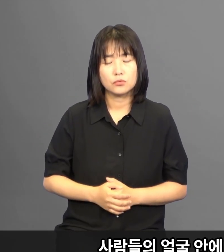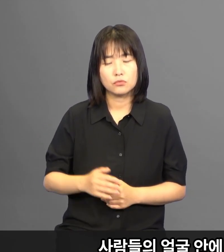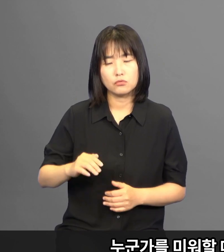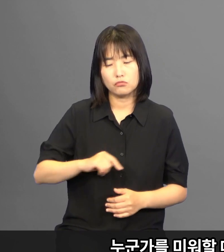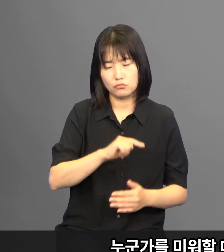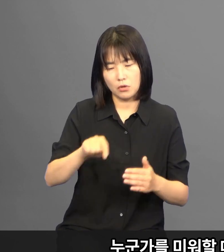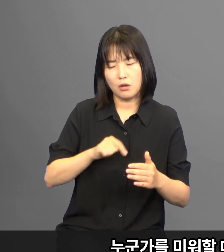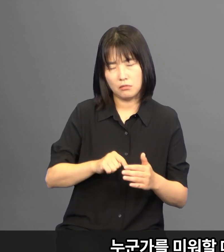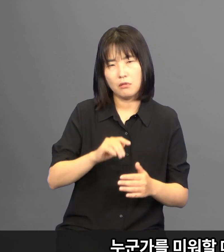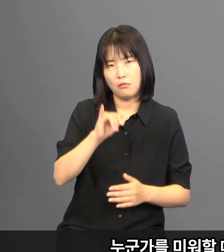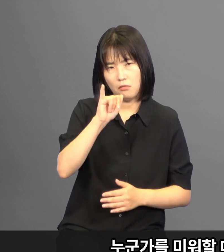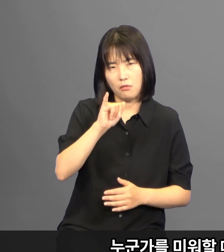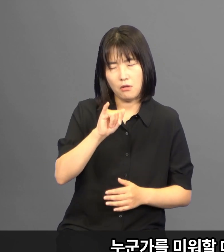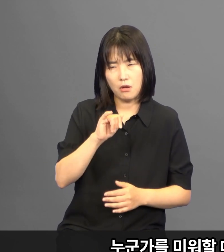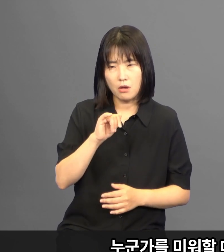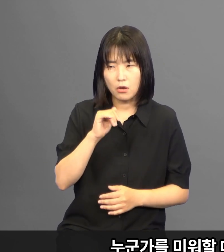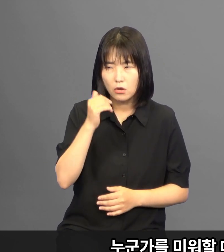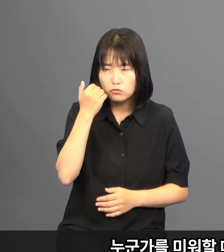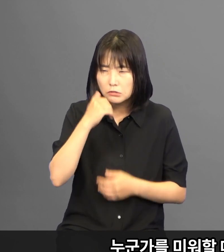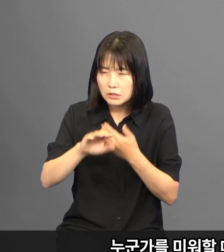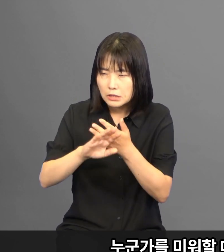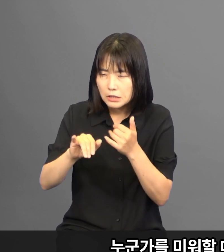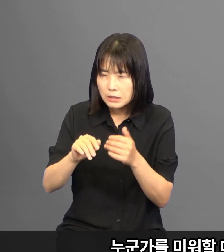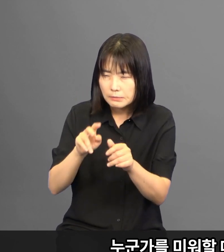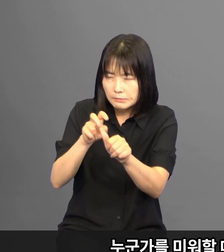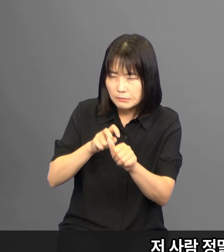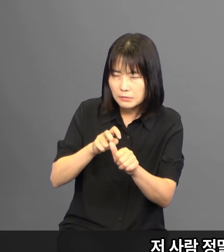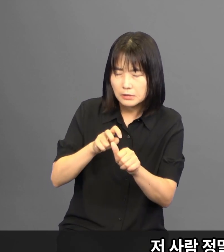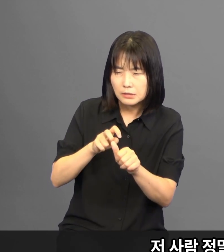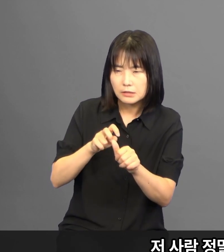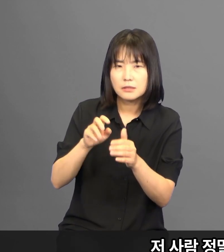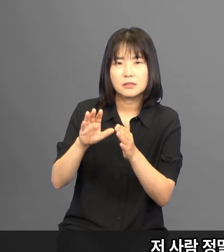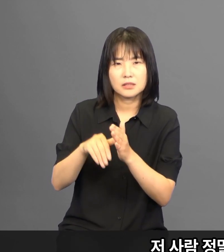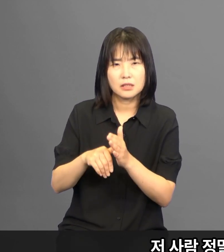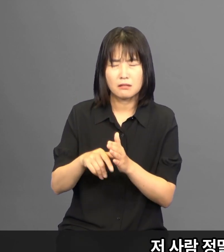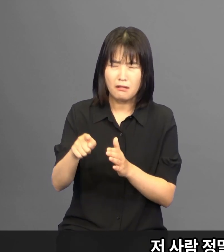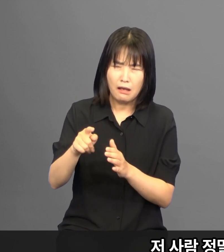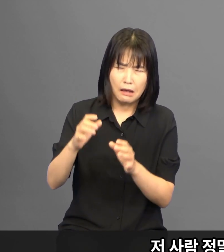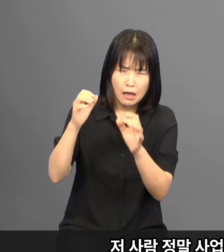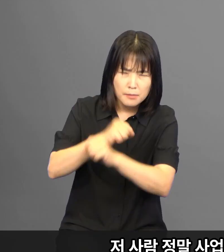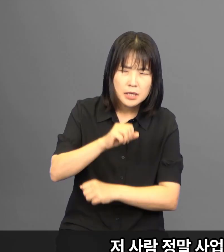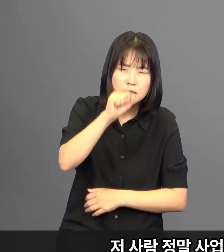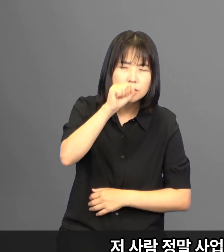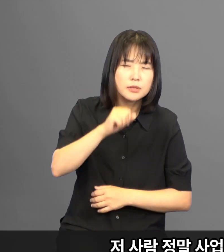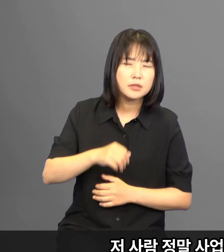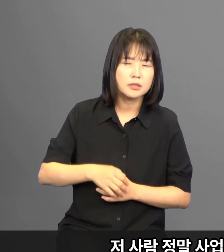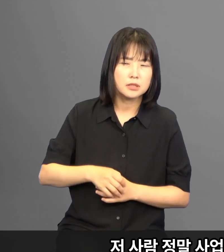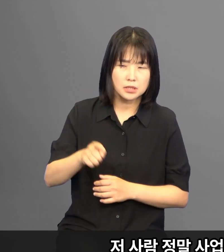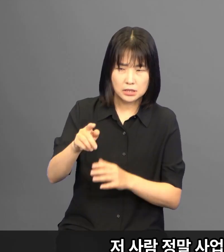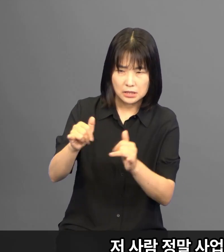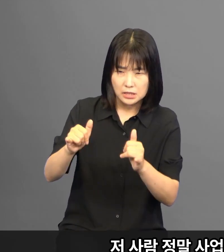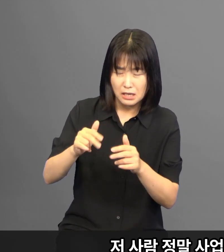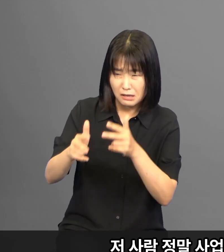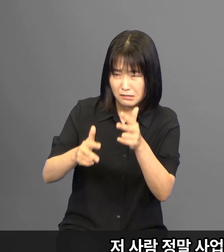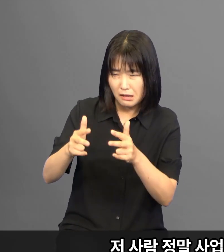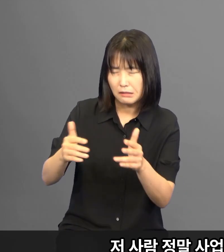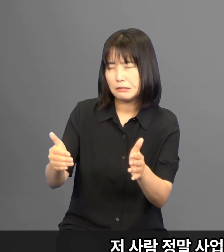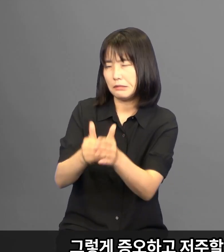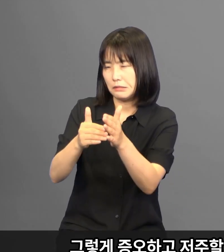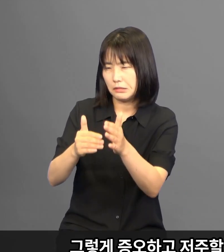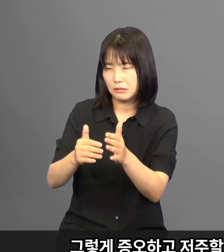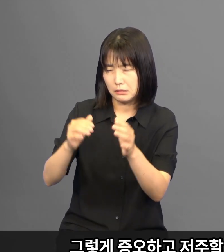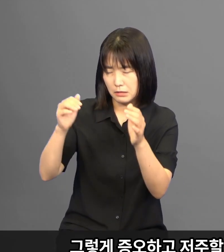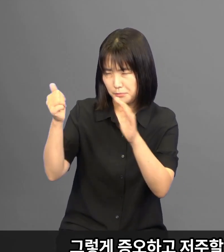있습니다. 언제요? 누군가를 미워할 때, 누군가를 증오할 때, 저 사람 정말 망했으면 좋겠다. 저 사람 정말 사업 그냥 끝장났으면